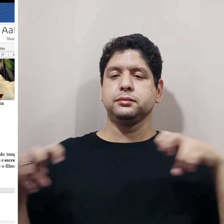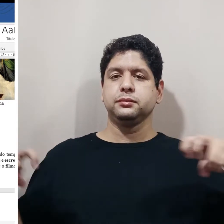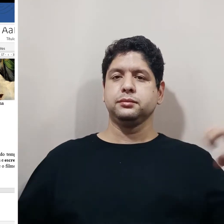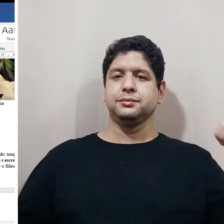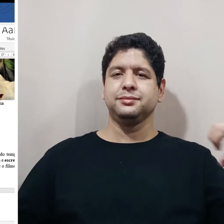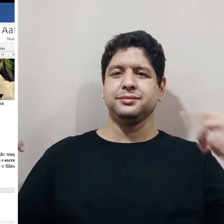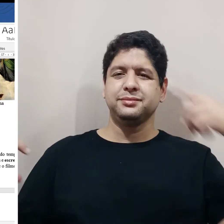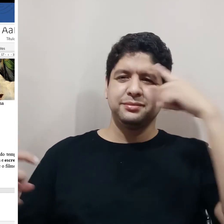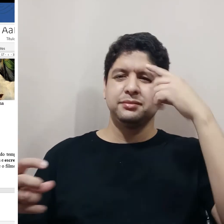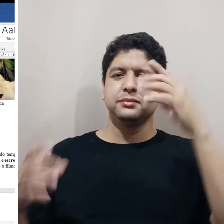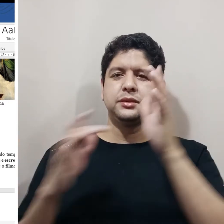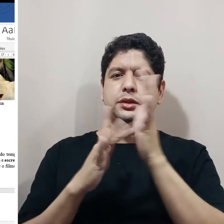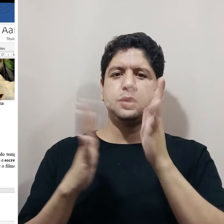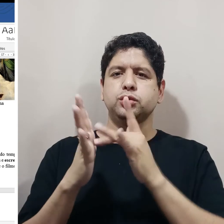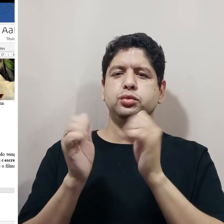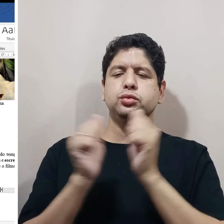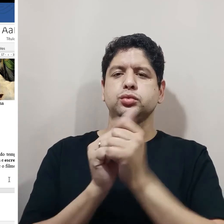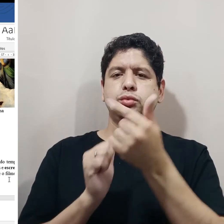aparece